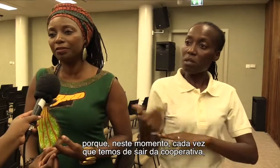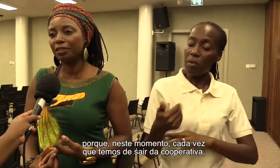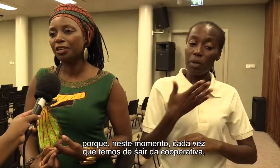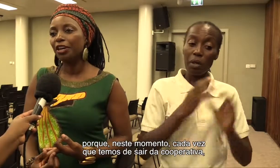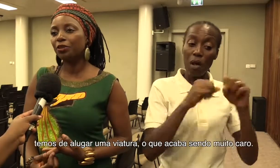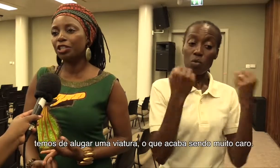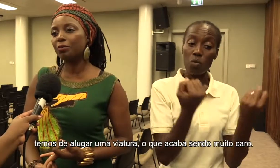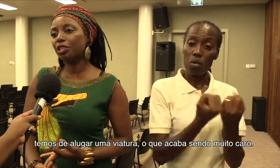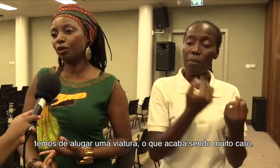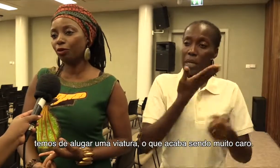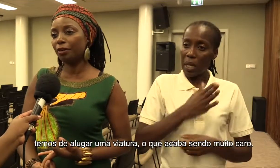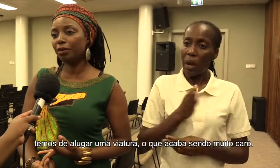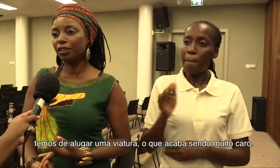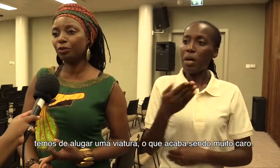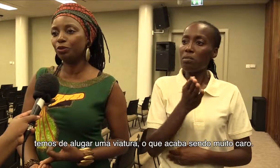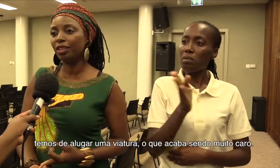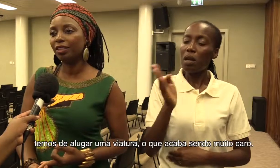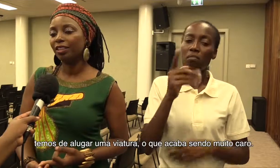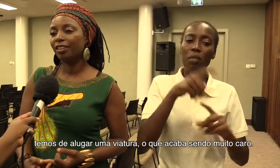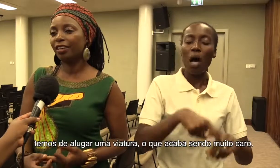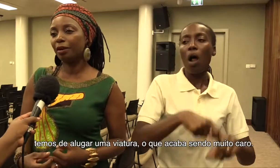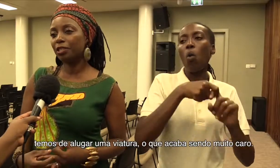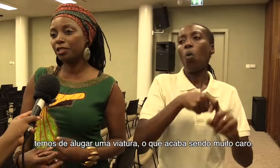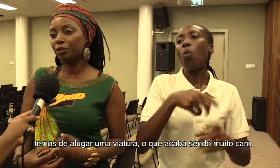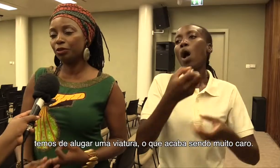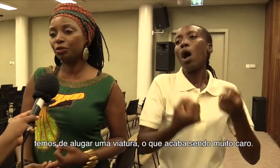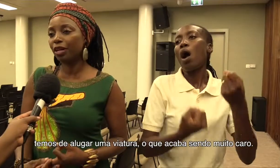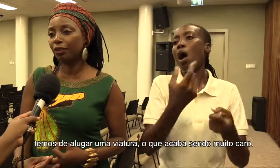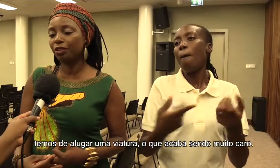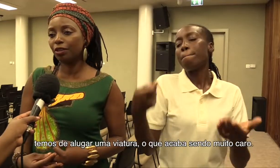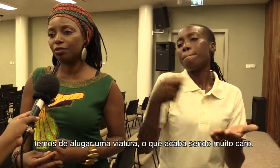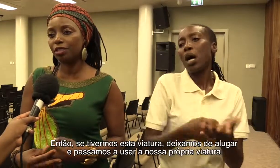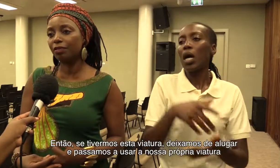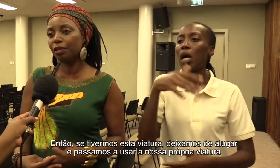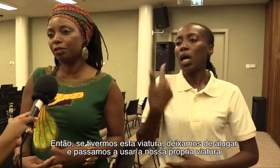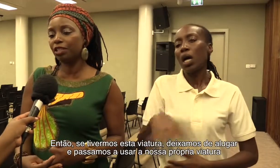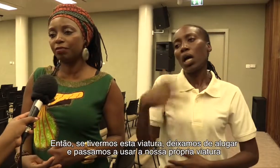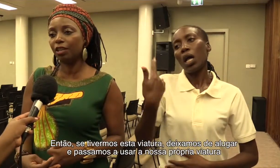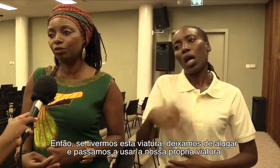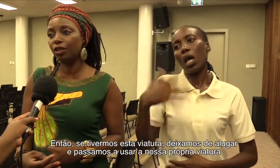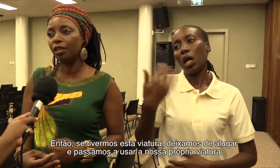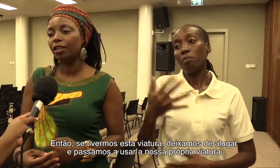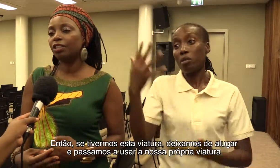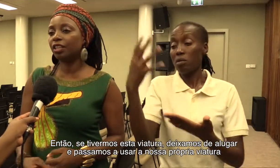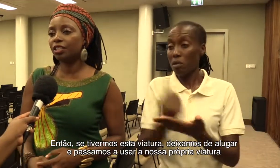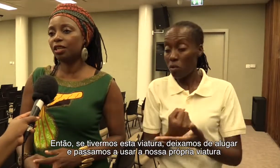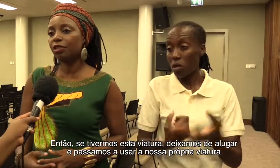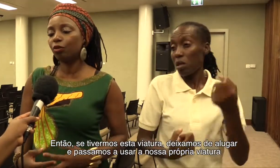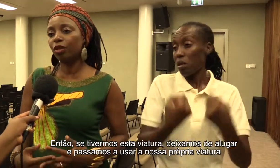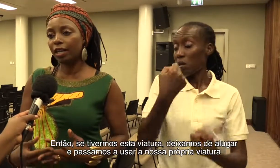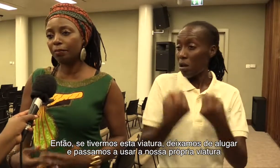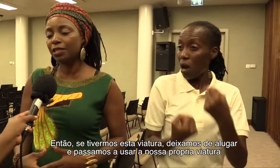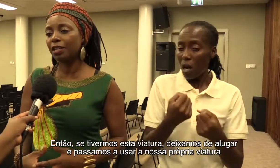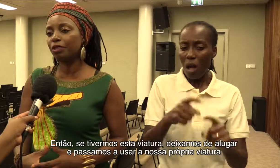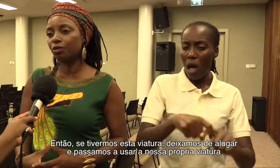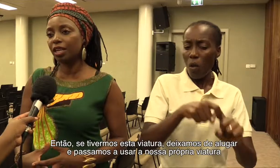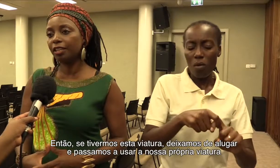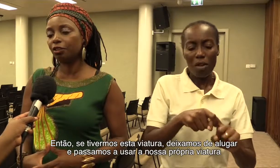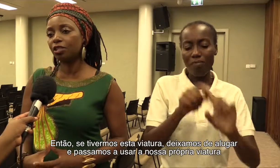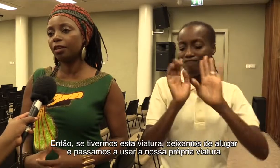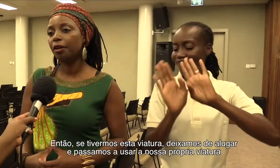cooperativa, nós temos que alugar uma viatura, que acaba sendo muito cara. Então, se tivermos esta viatura, já deixamos de alugar e